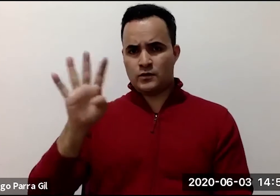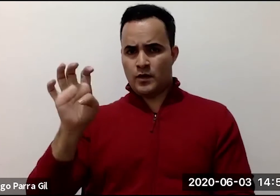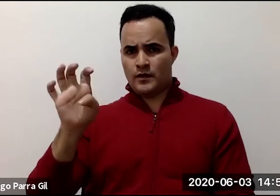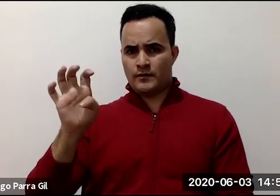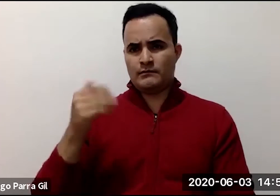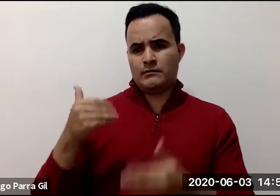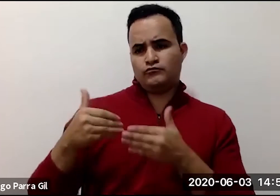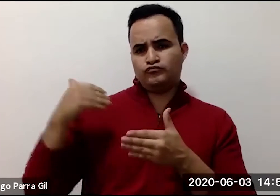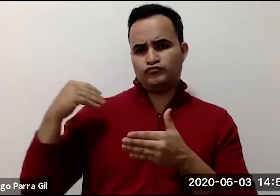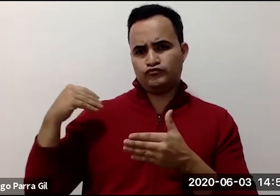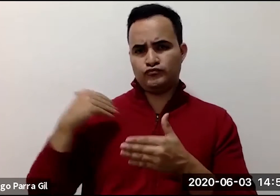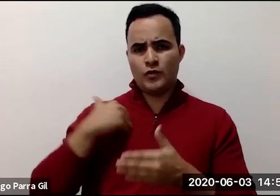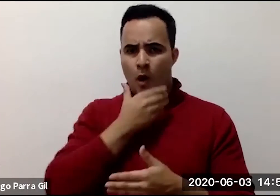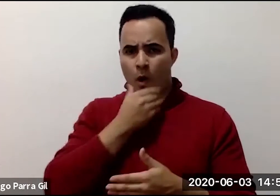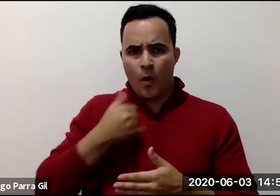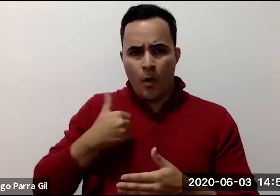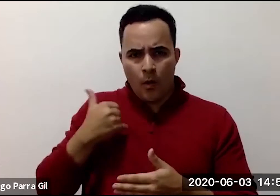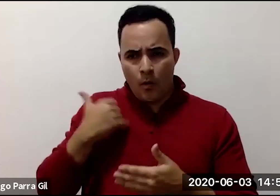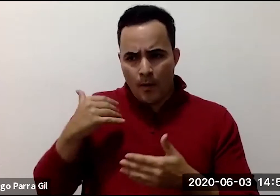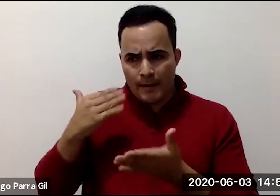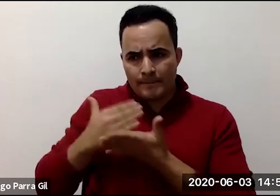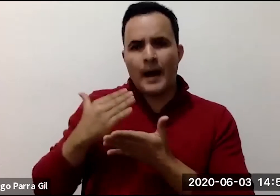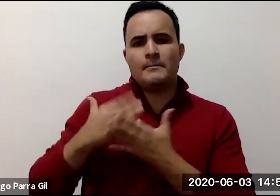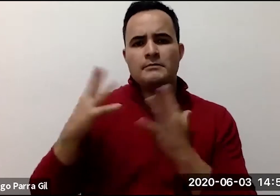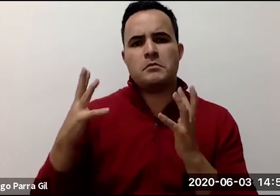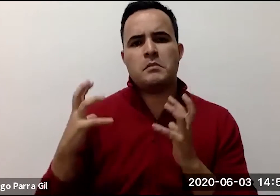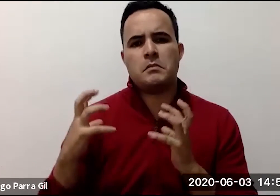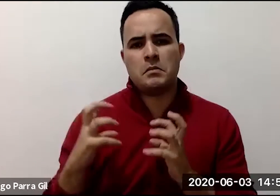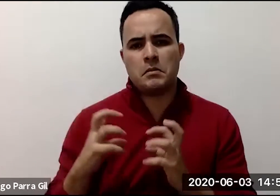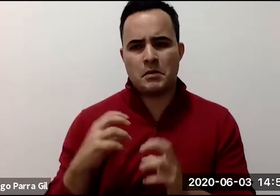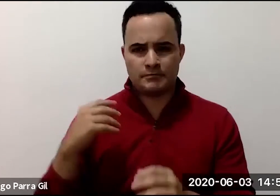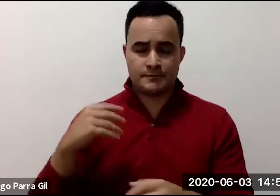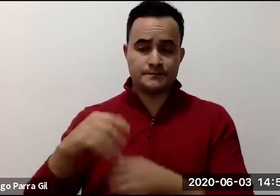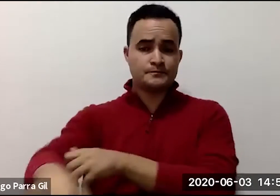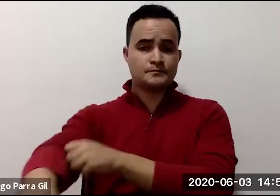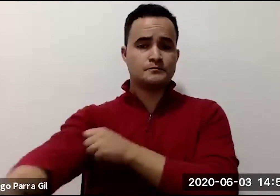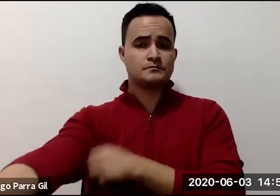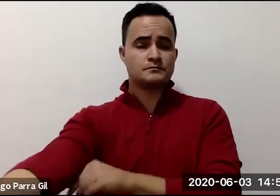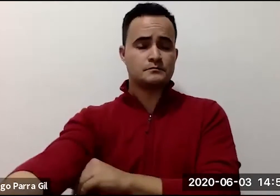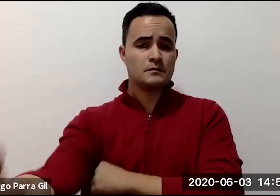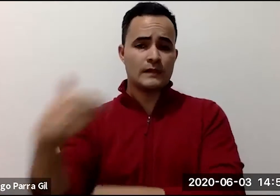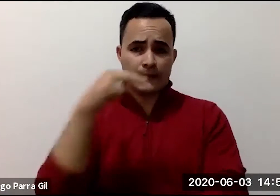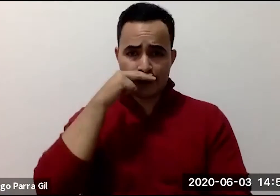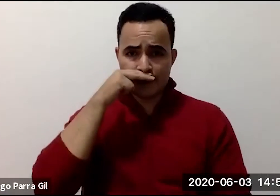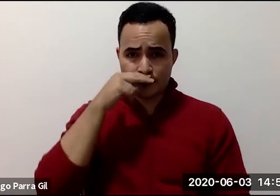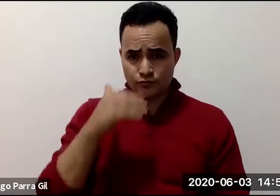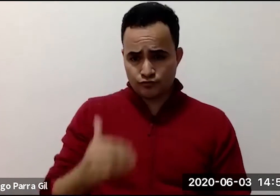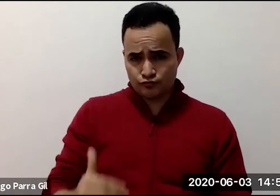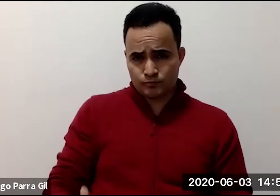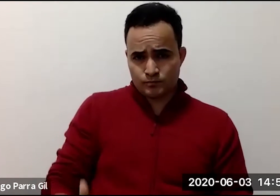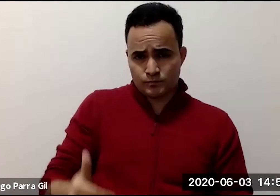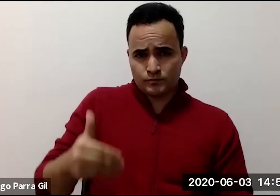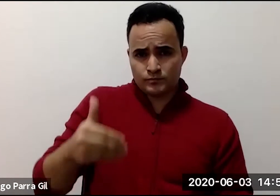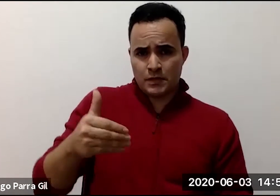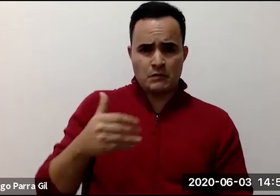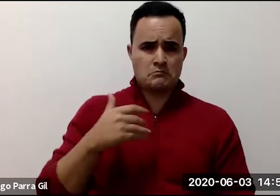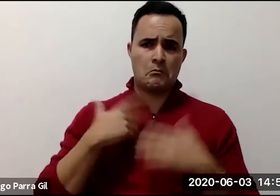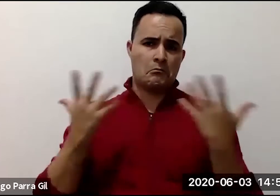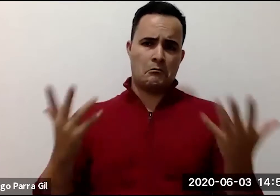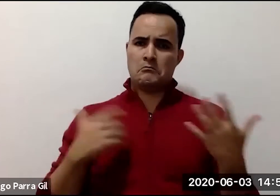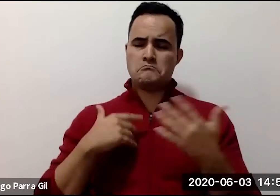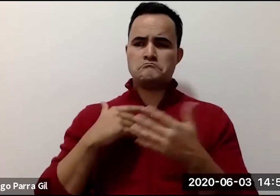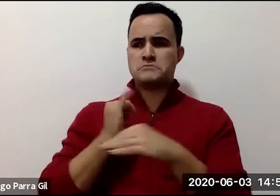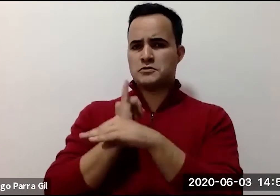pues yo desde niño me sentí pues, igual que el resto de mis compañeras y compañeros en la escuela, ¿no? Sin embargo,